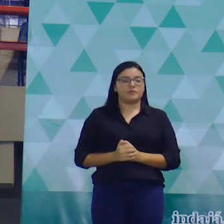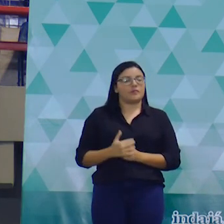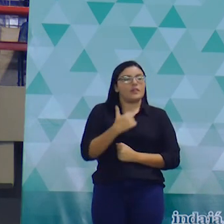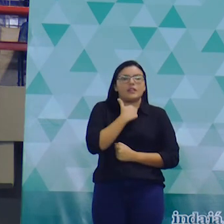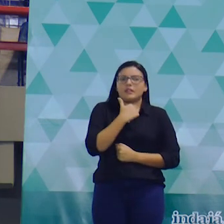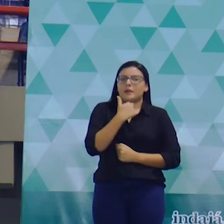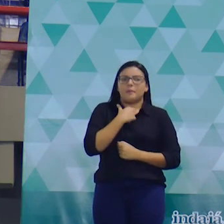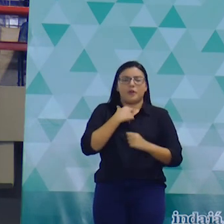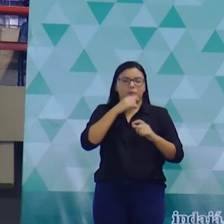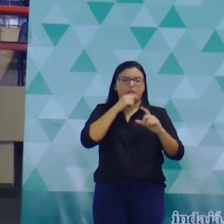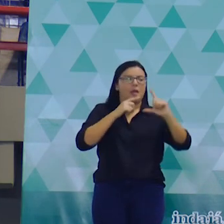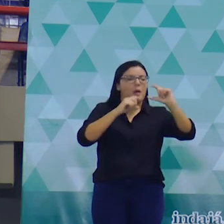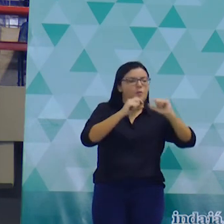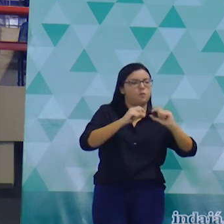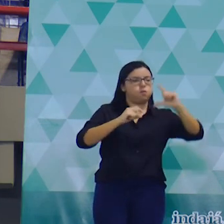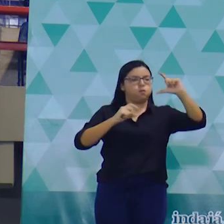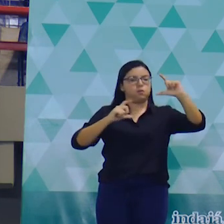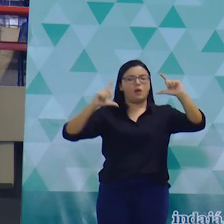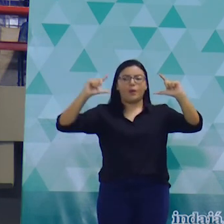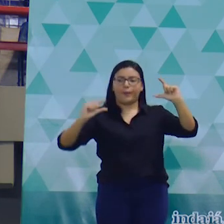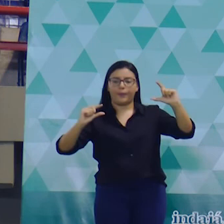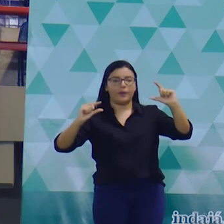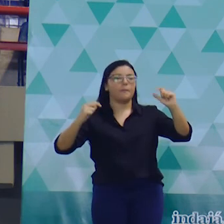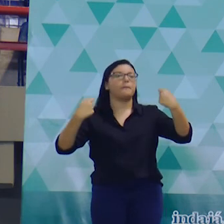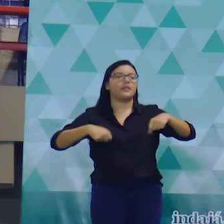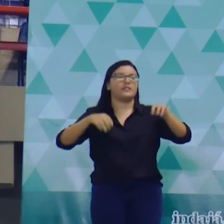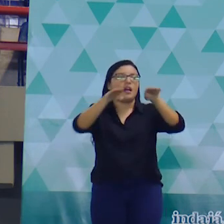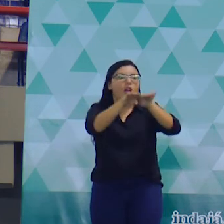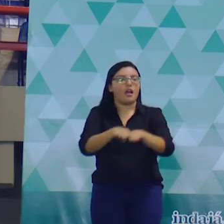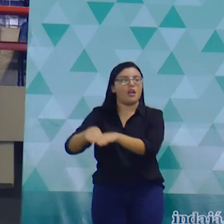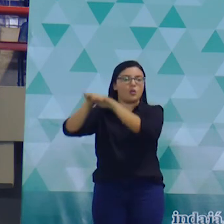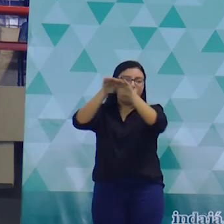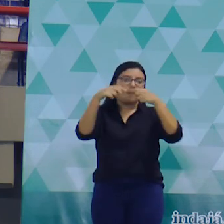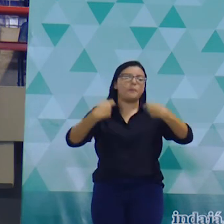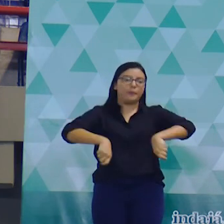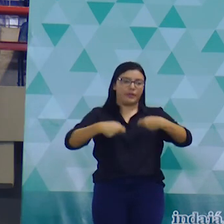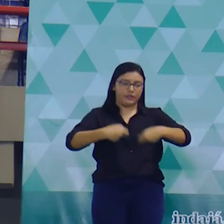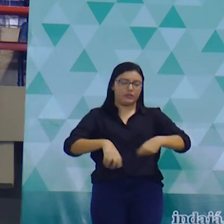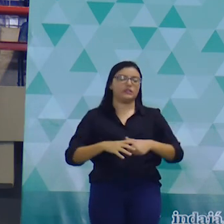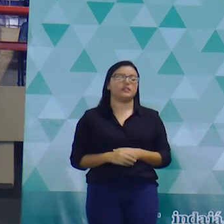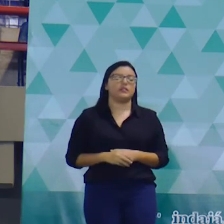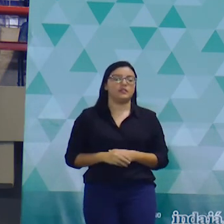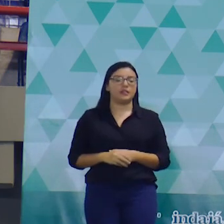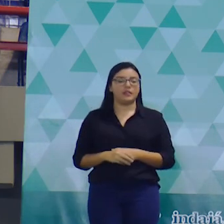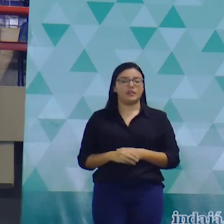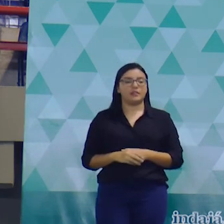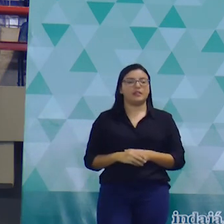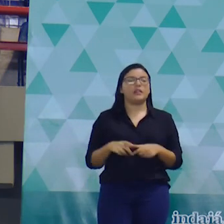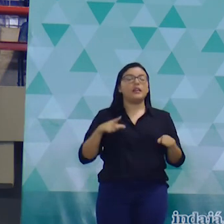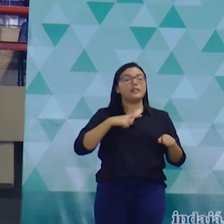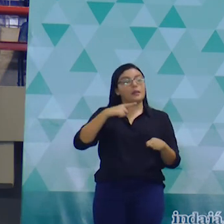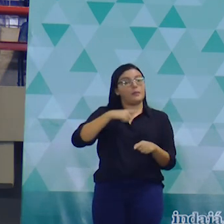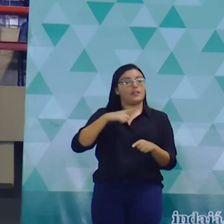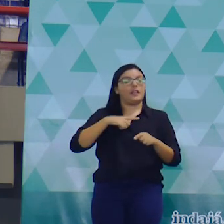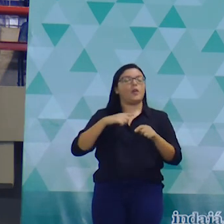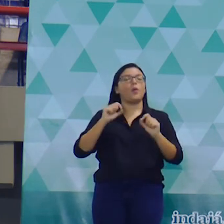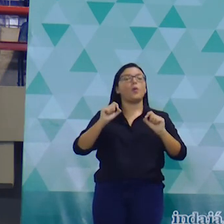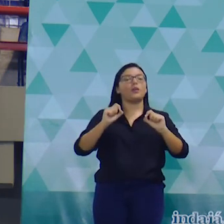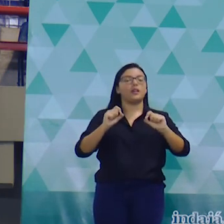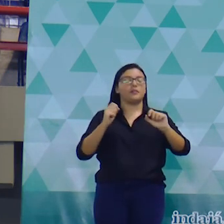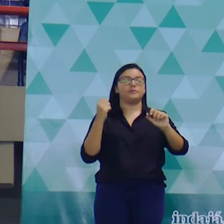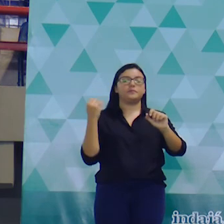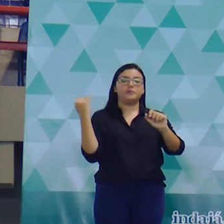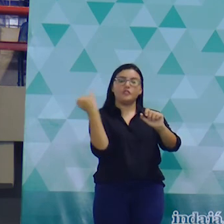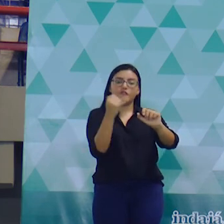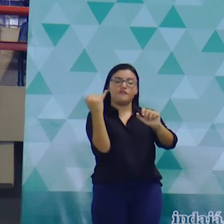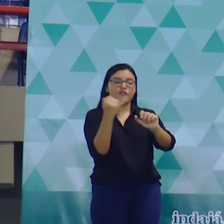ter nenhum a mais, nenhum a menos. A equação tem que estar balanceada. E eu também vou precisar de uma informação